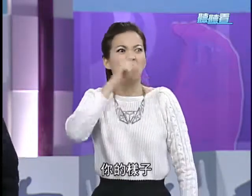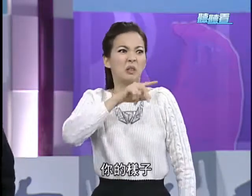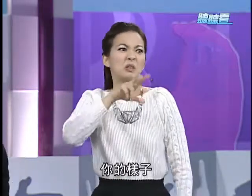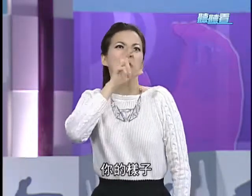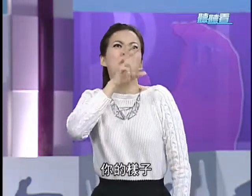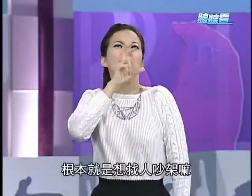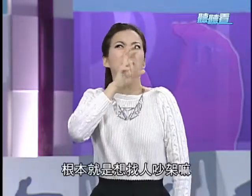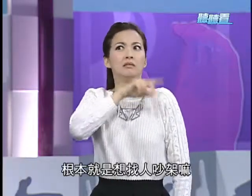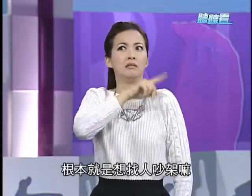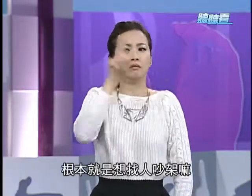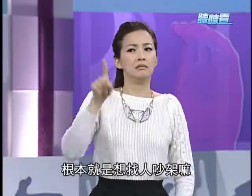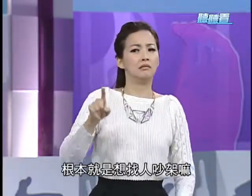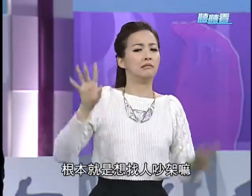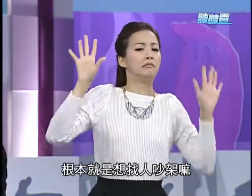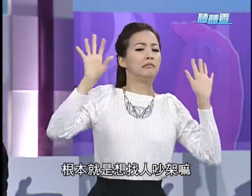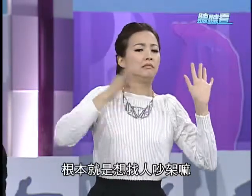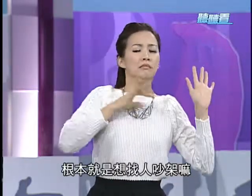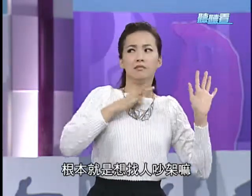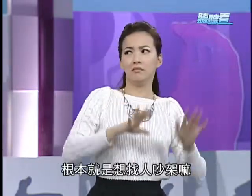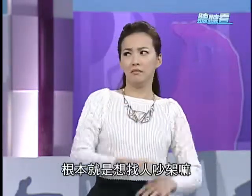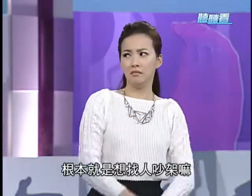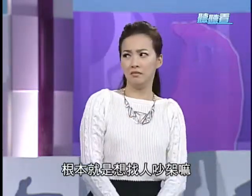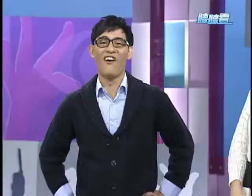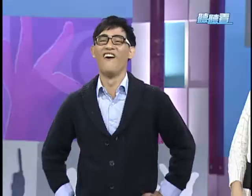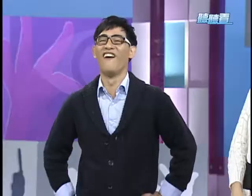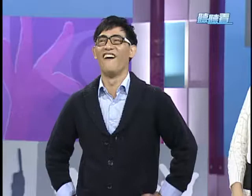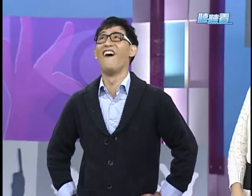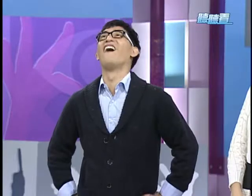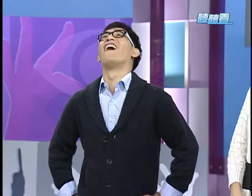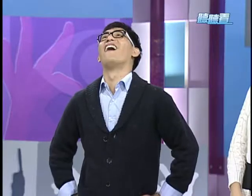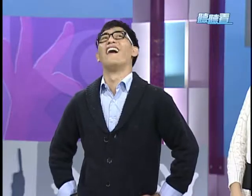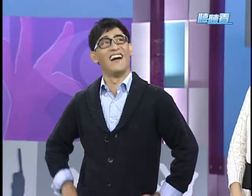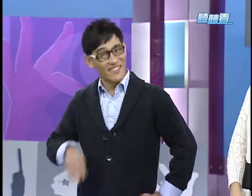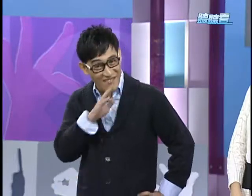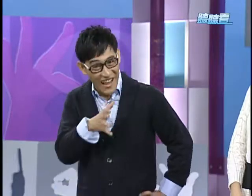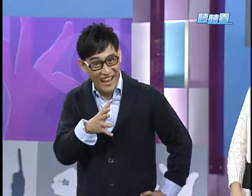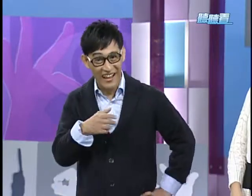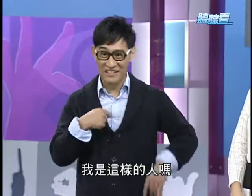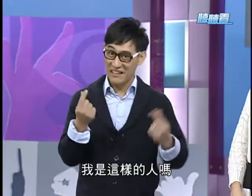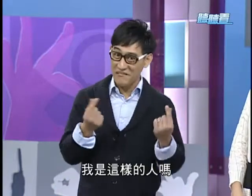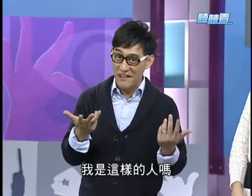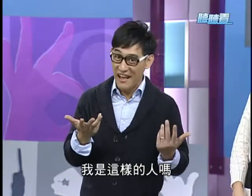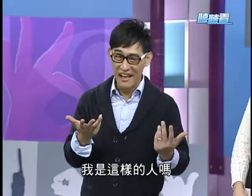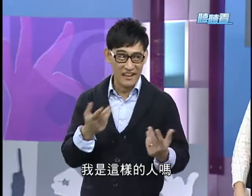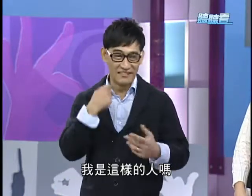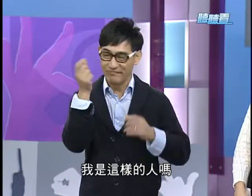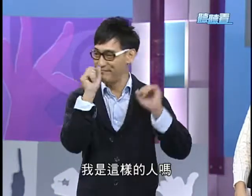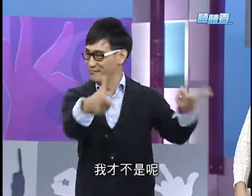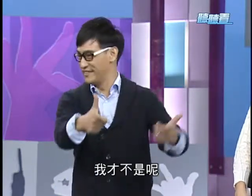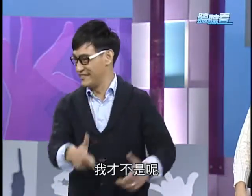子啊，根本就是想找人吵架嘛。 哎呦，哼。我是这样的人吗？我才不是